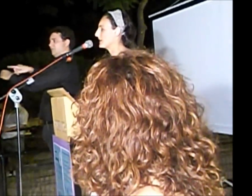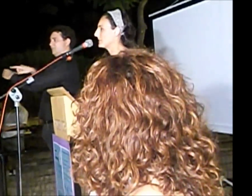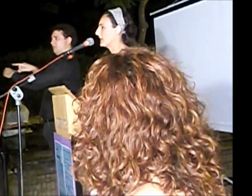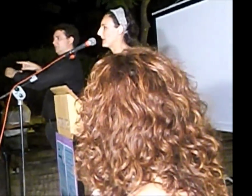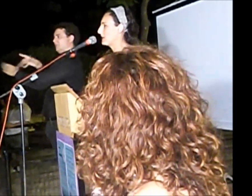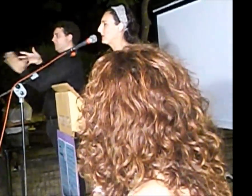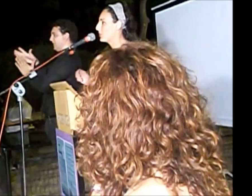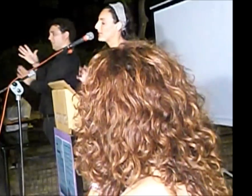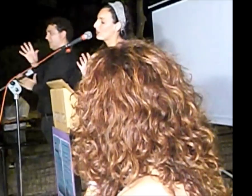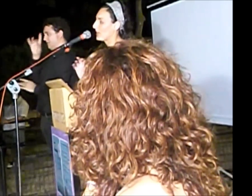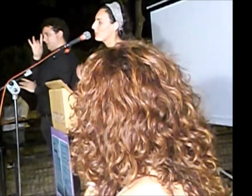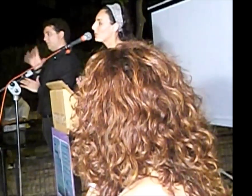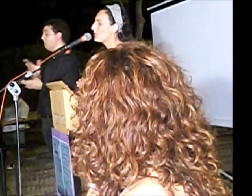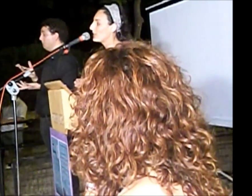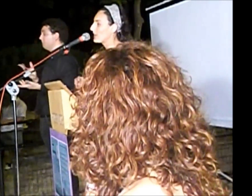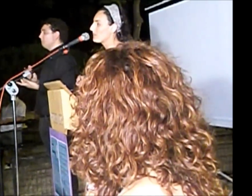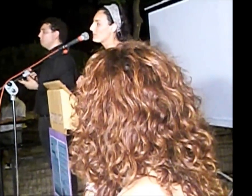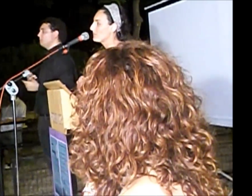Entonces,